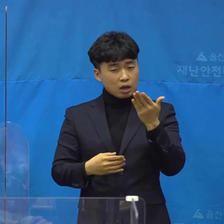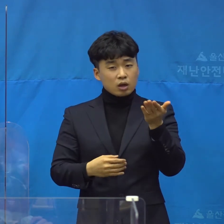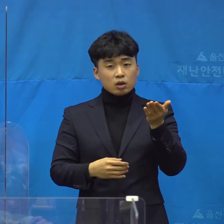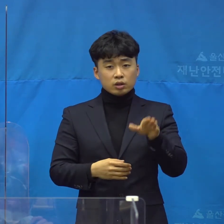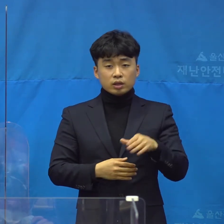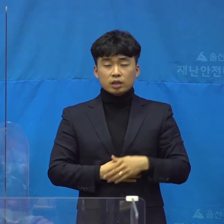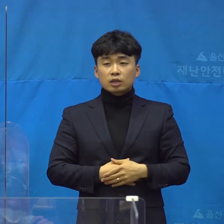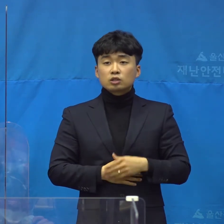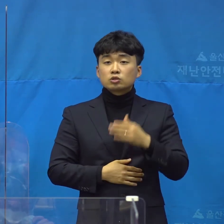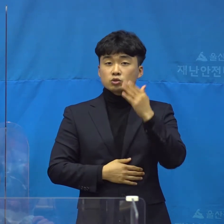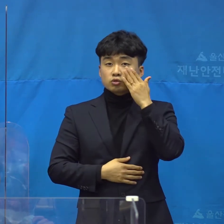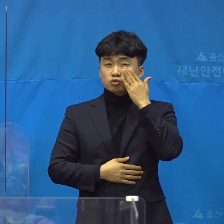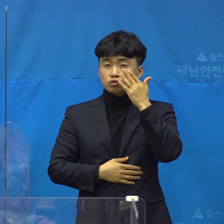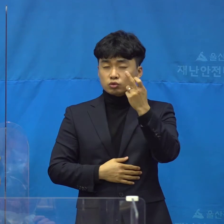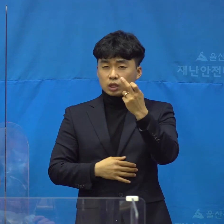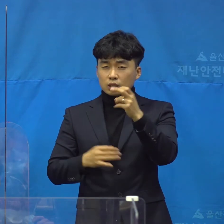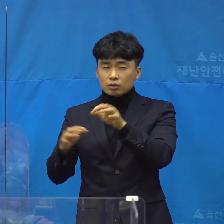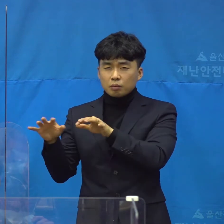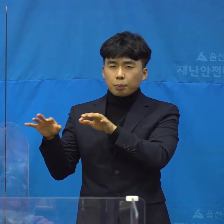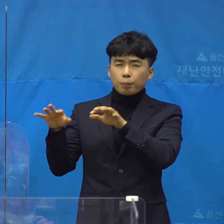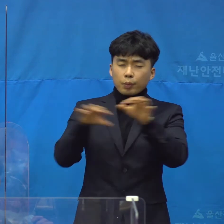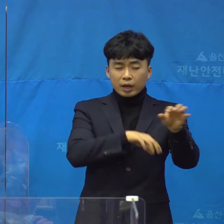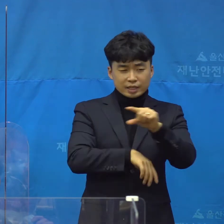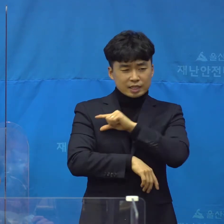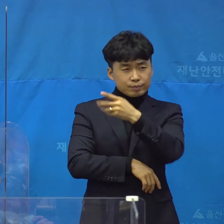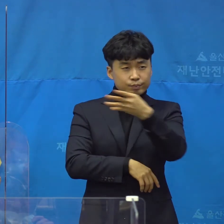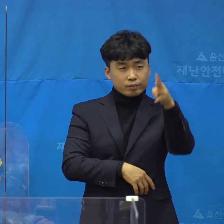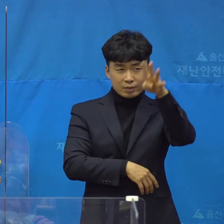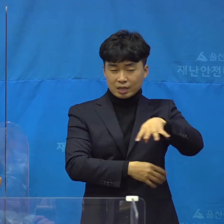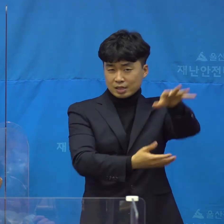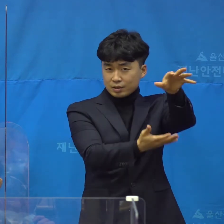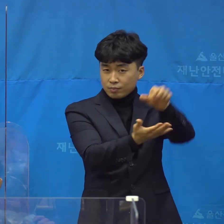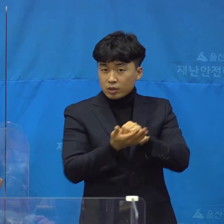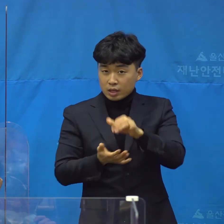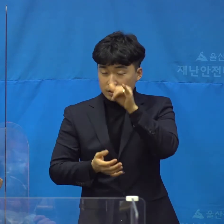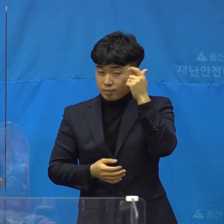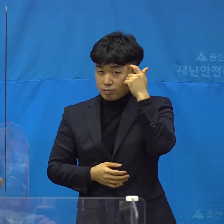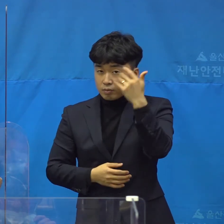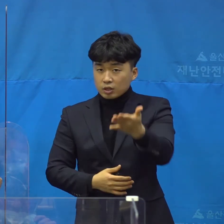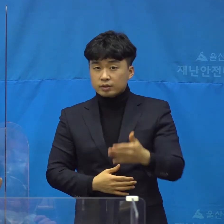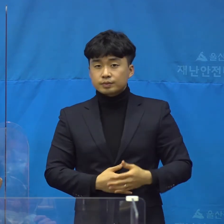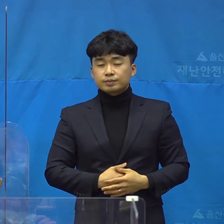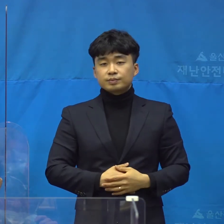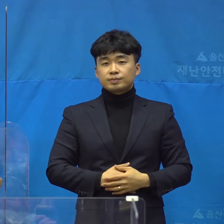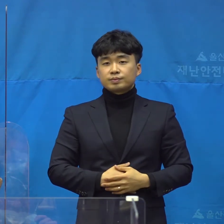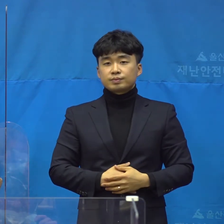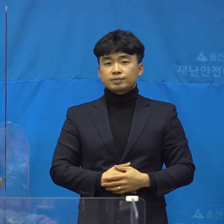그 울산에서 간 사람들 명단 혹시 확보되어 있습니까?